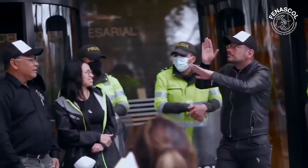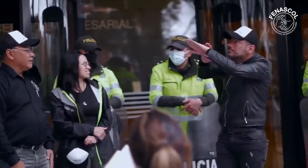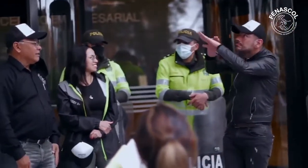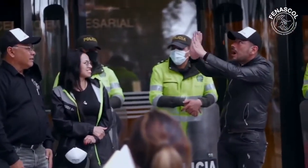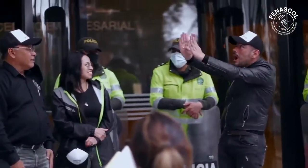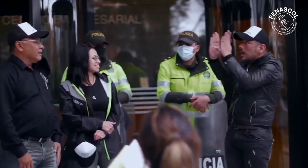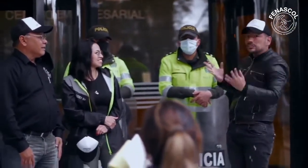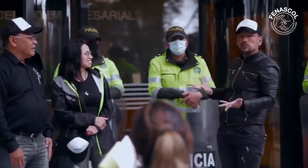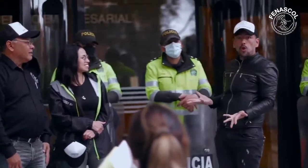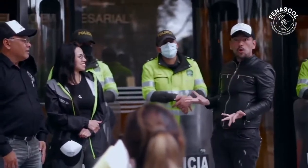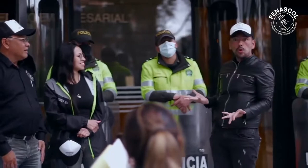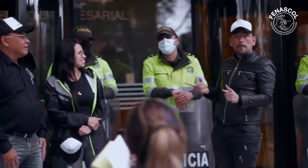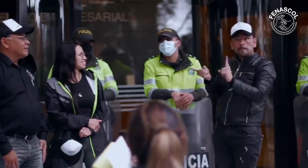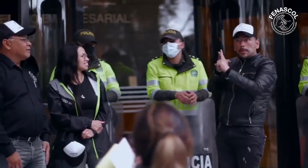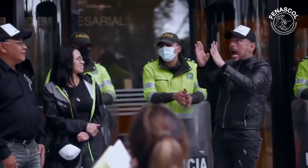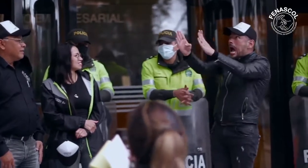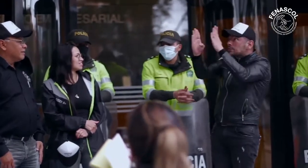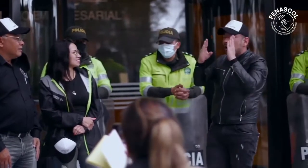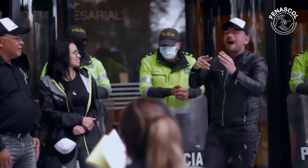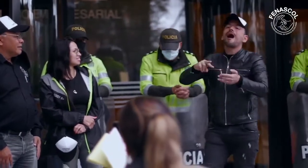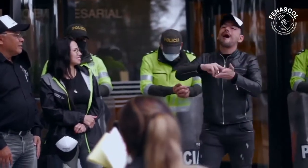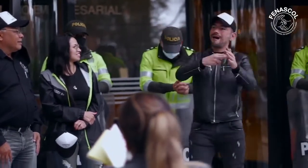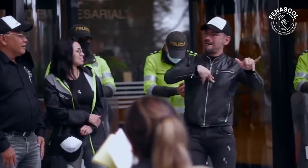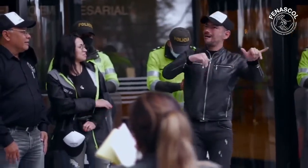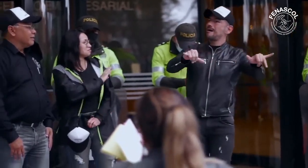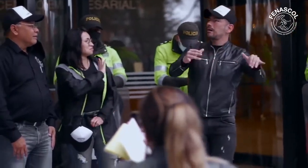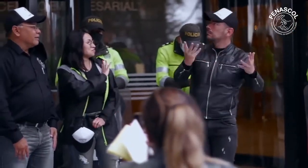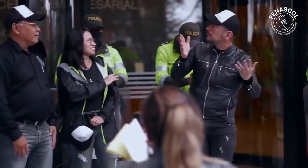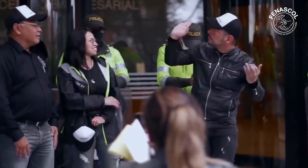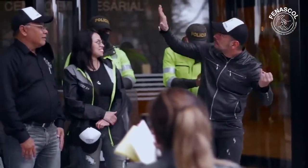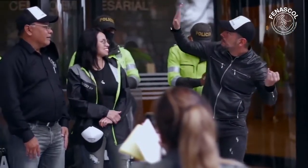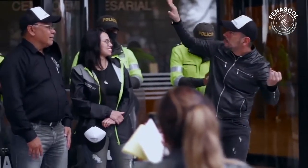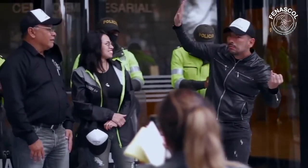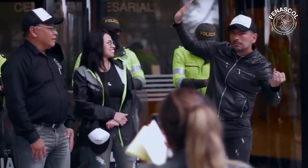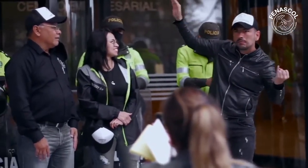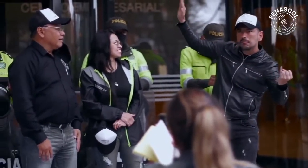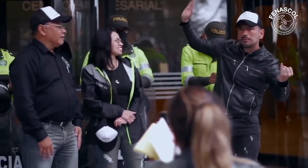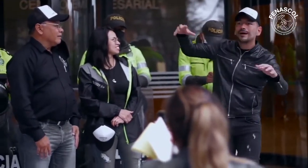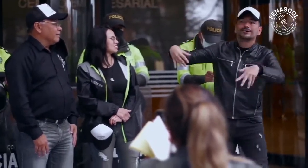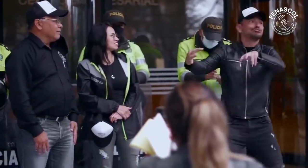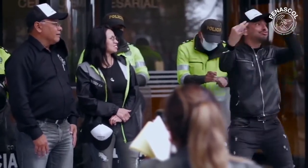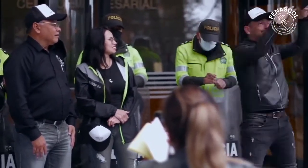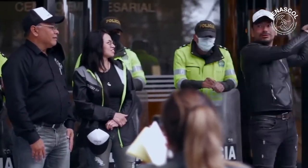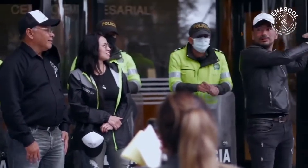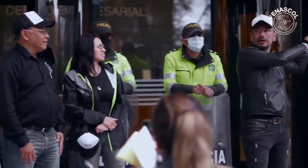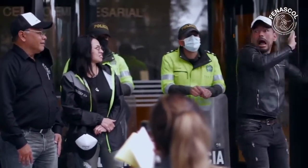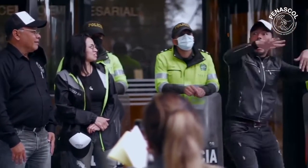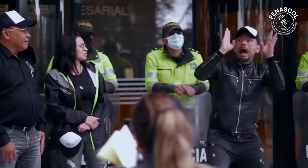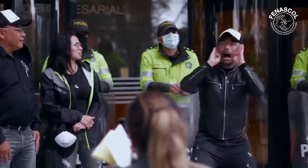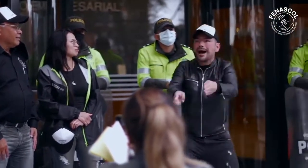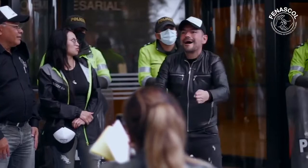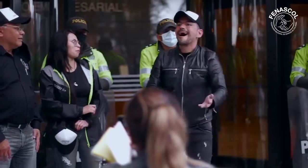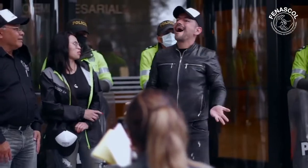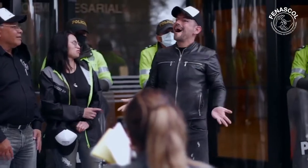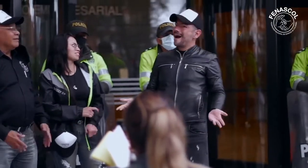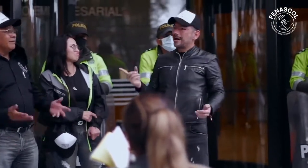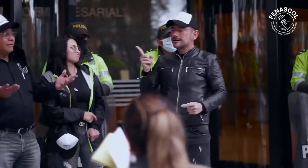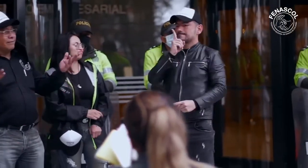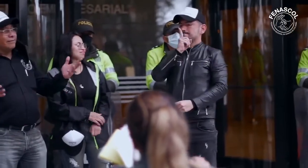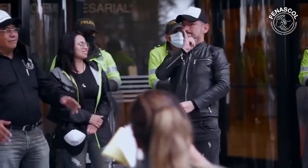consecuencia de su falta de atención. Si desde un principio nos hubieran atendido, nos hubiéramos quedado acá, pero después de varios intentos por llamar la atención, tuvimos que ir hasta allá para